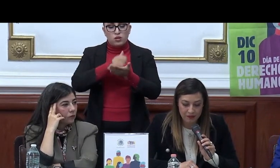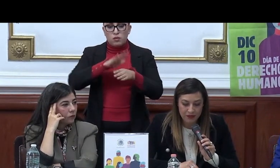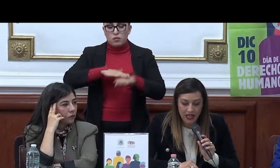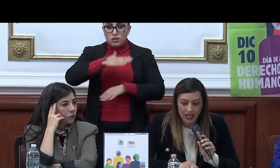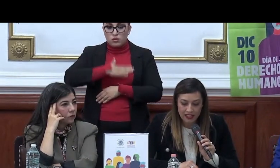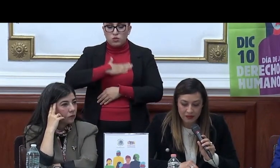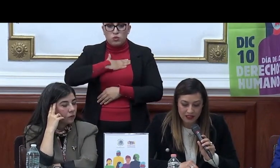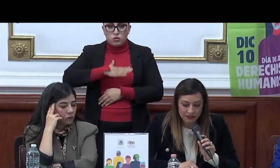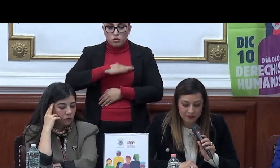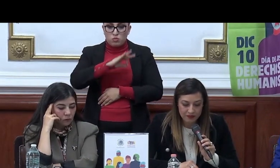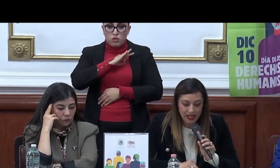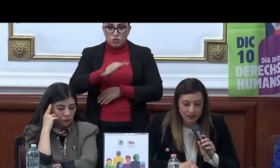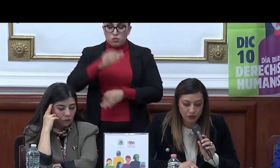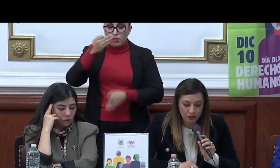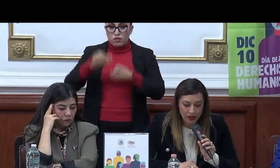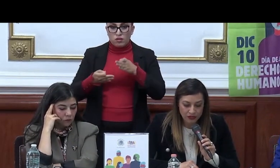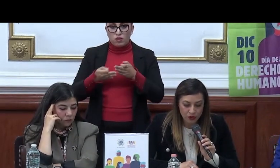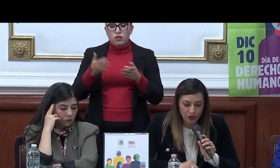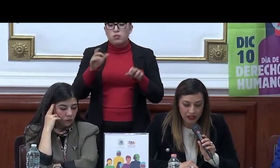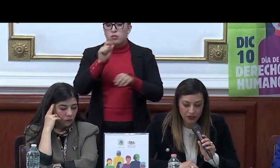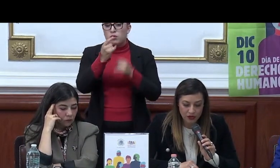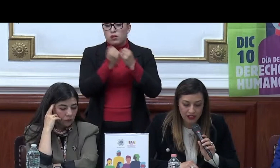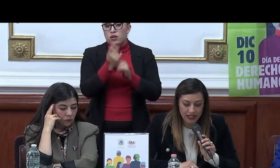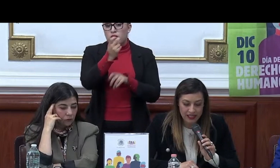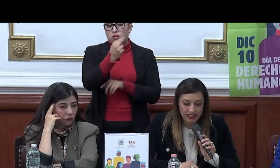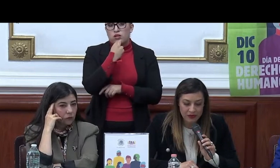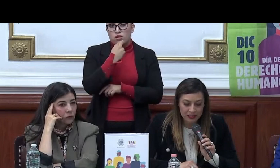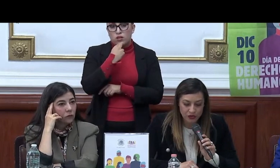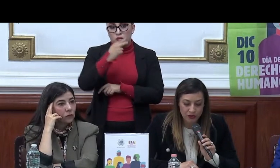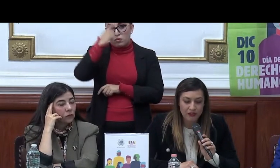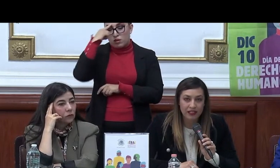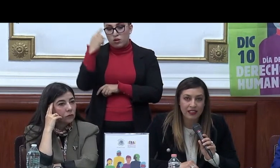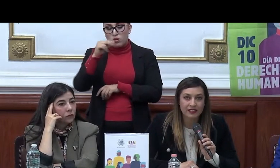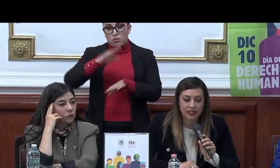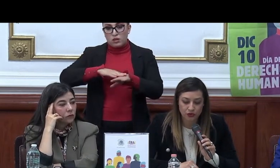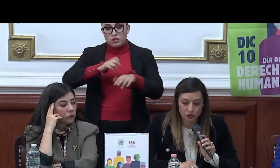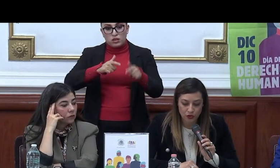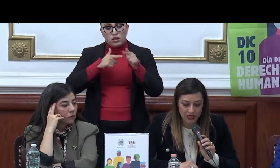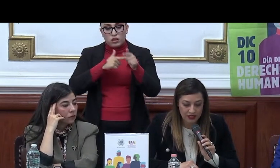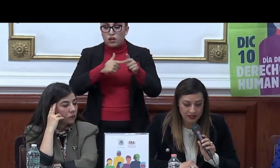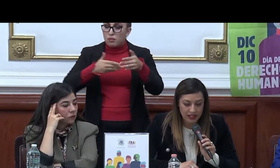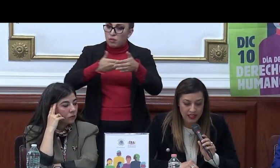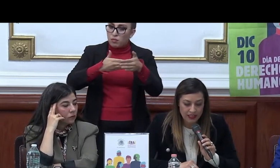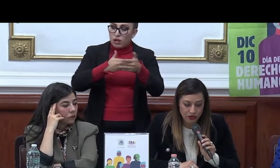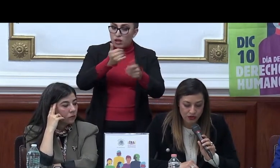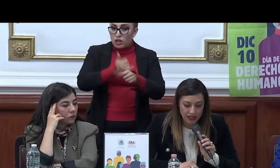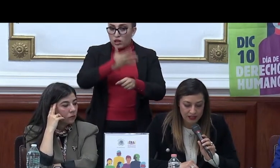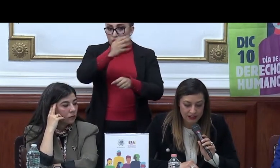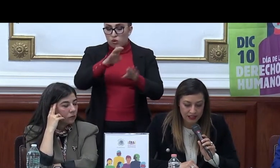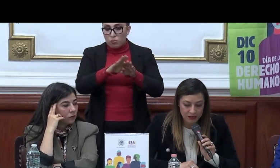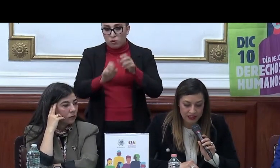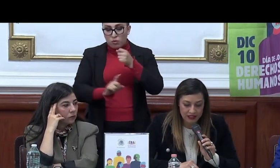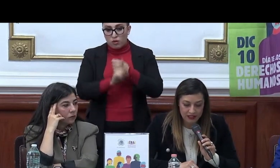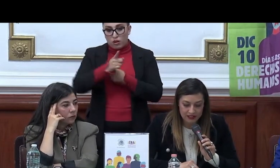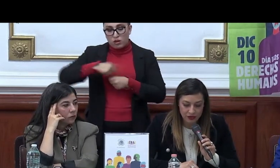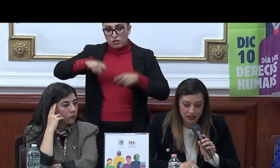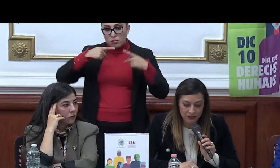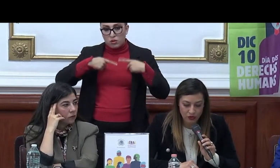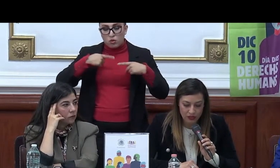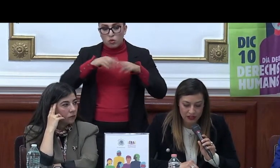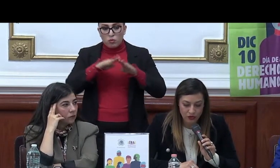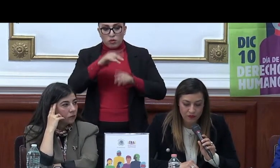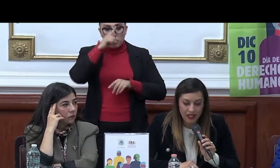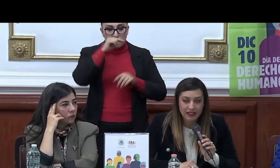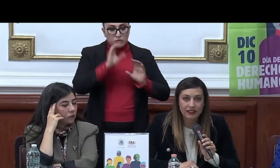equitativa. Además, es un paso concreto hacia la eliminación de barreras estructurales y sociales que limitan el acceso al